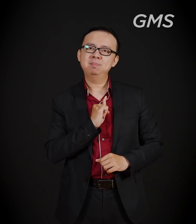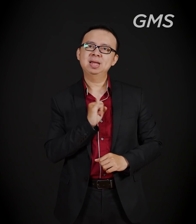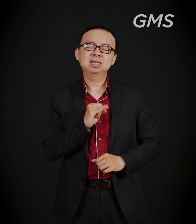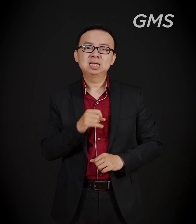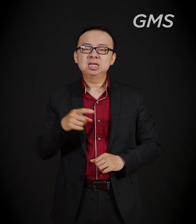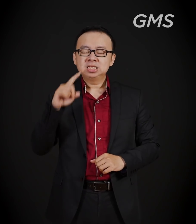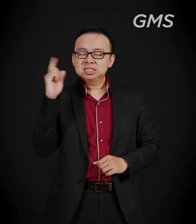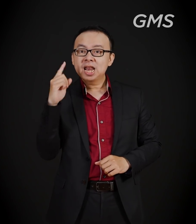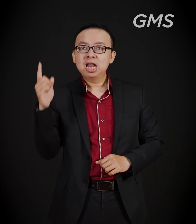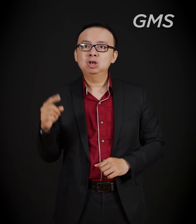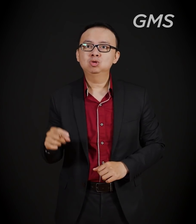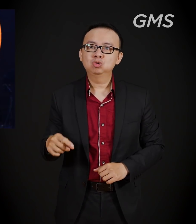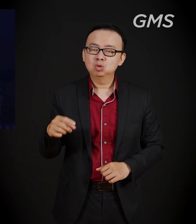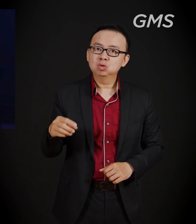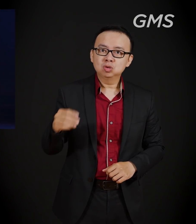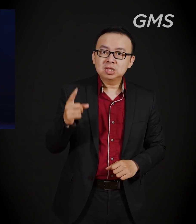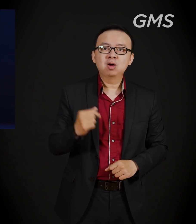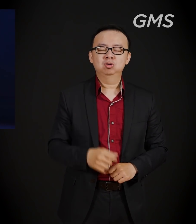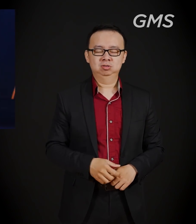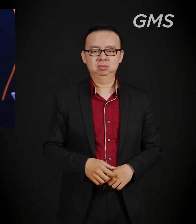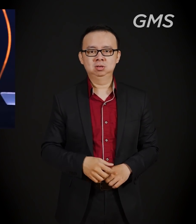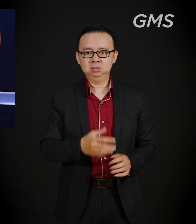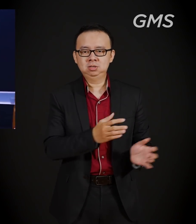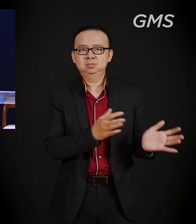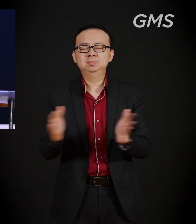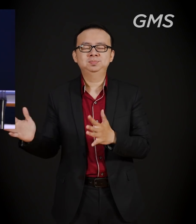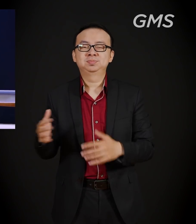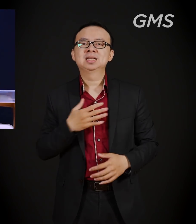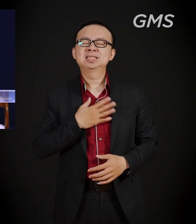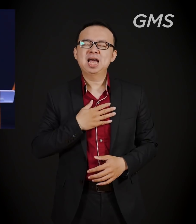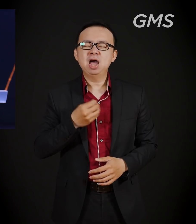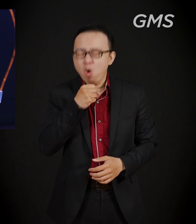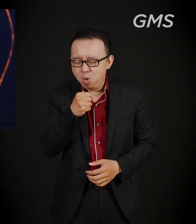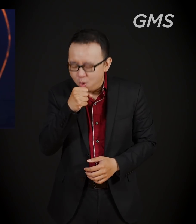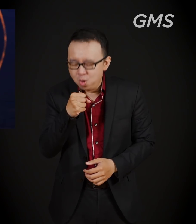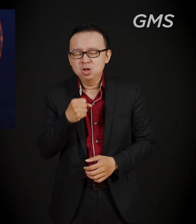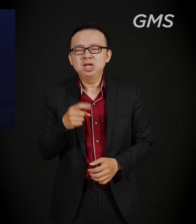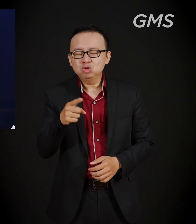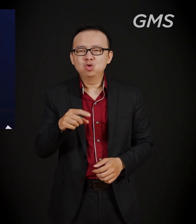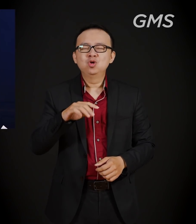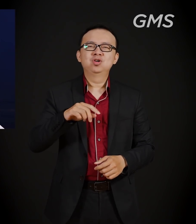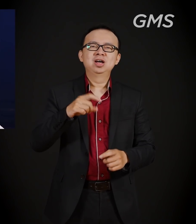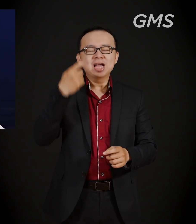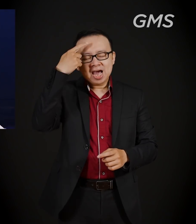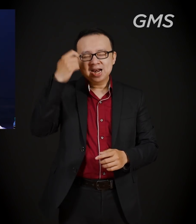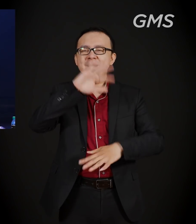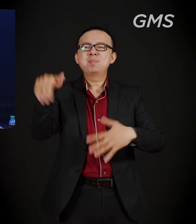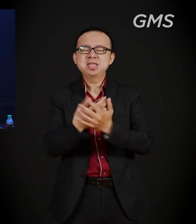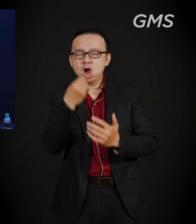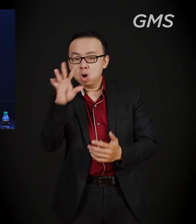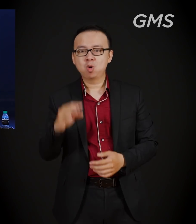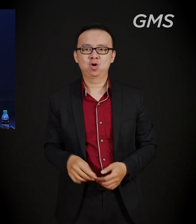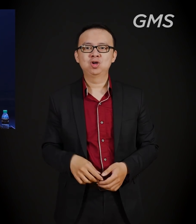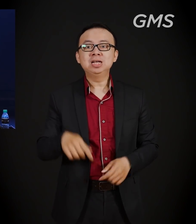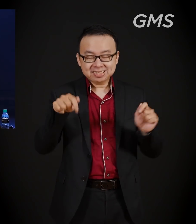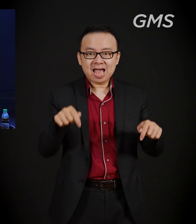meyakini. Aduh, saya batuk karena kebanyakan ngomong, saudara-saudara. Tapi hari-hari ini, orang tuh lebih takut